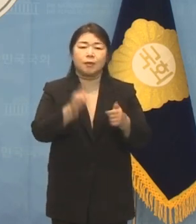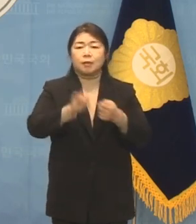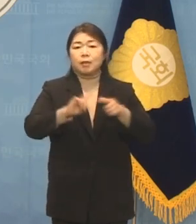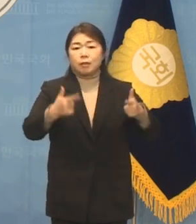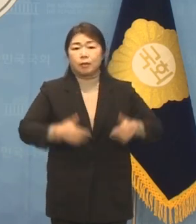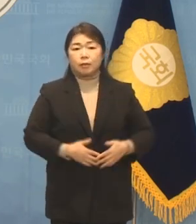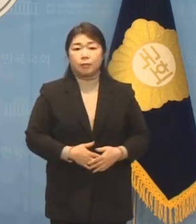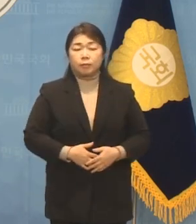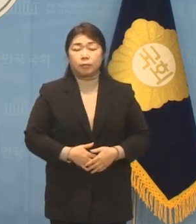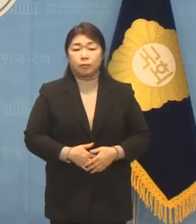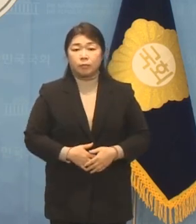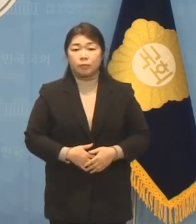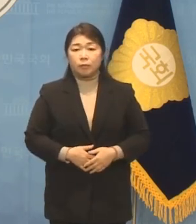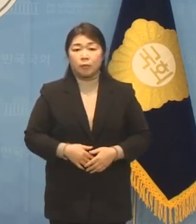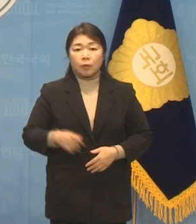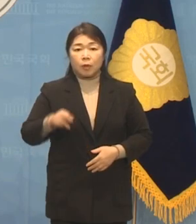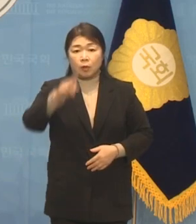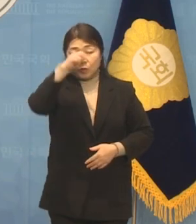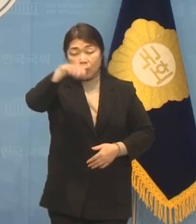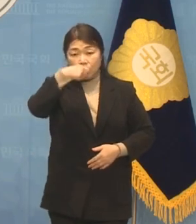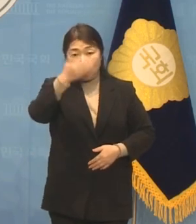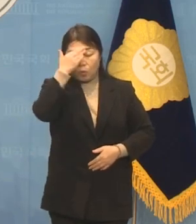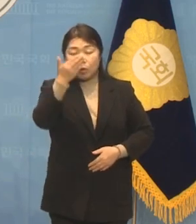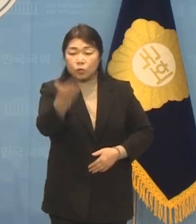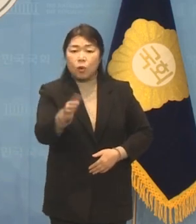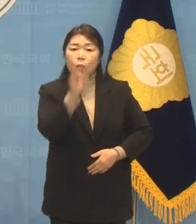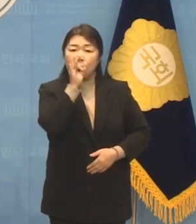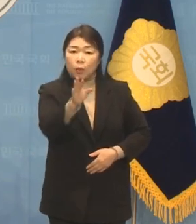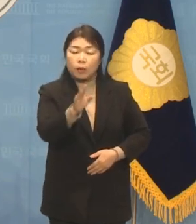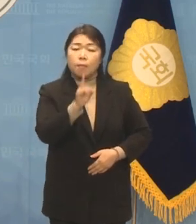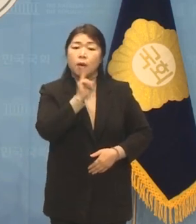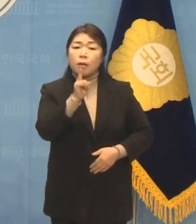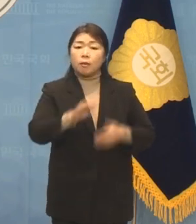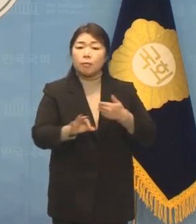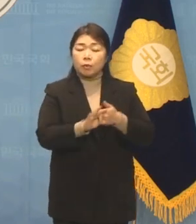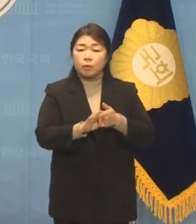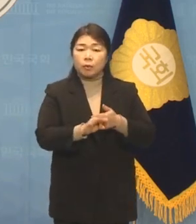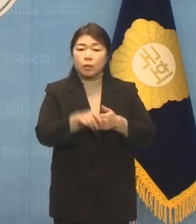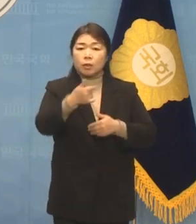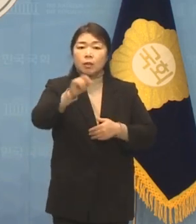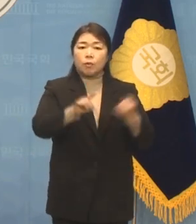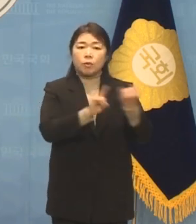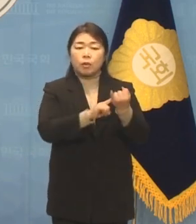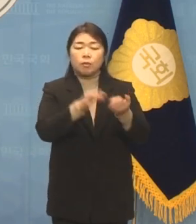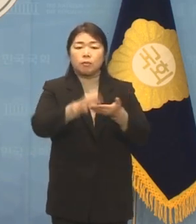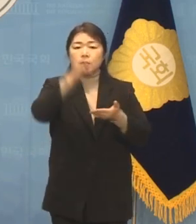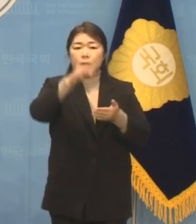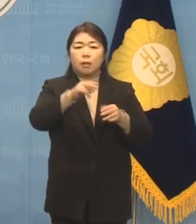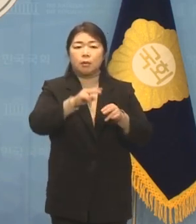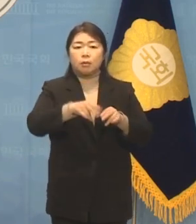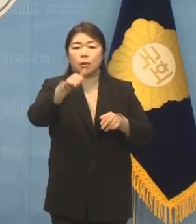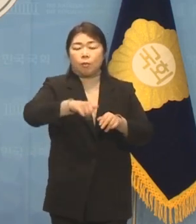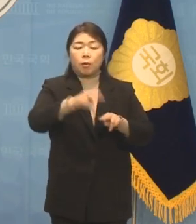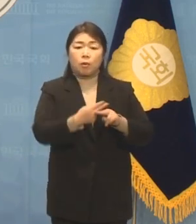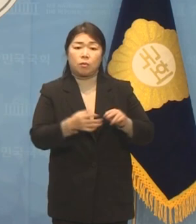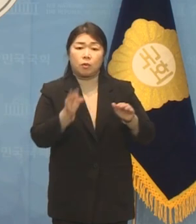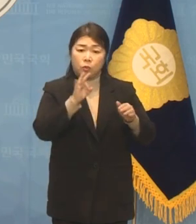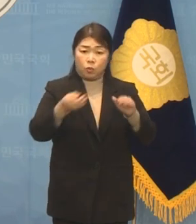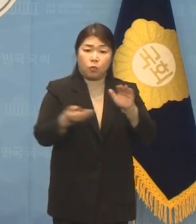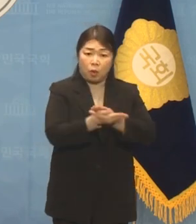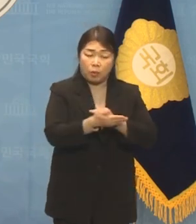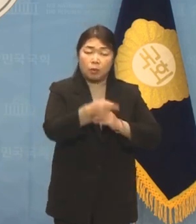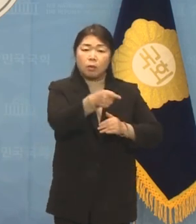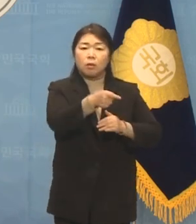공짜 점심은 없다고 강조하고 싶다면 김건희 여사가 받은 명품백부터 성심성의껏 해명하는